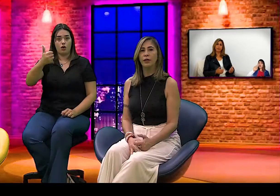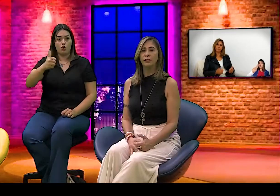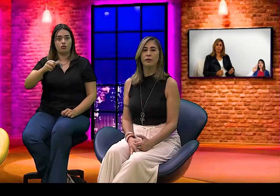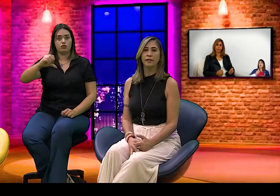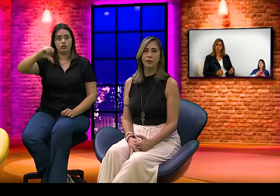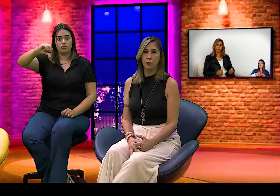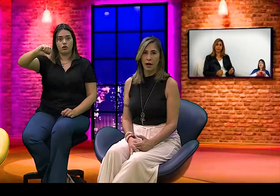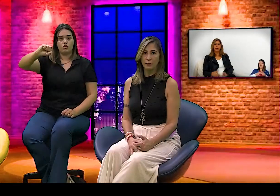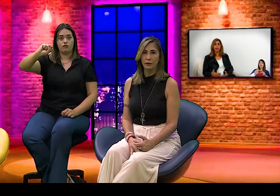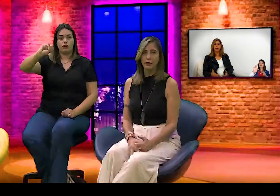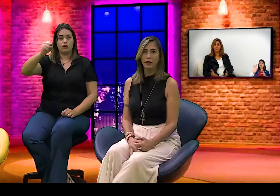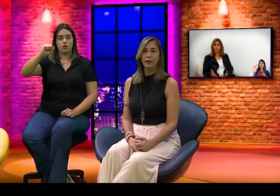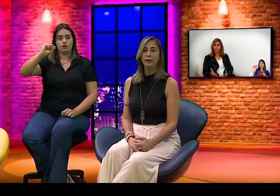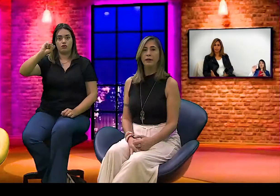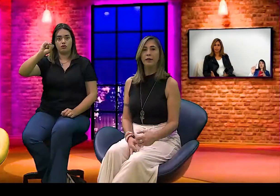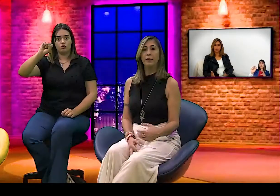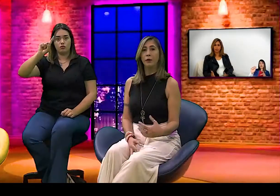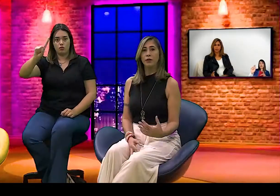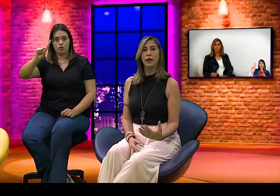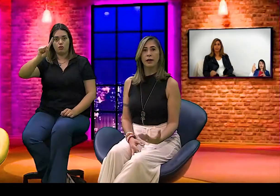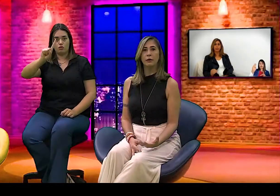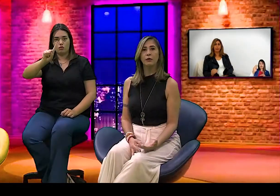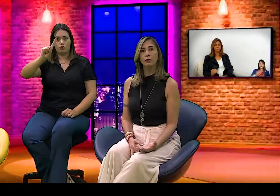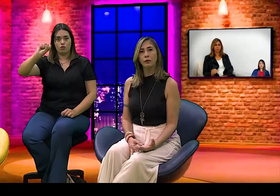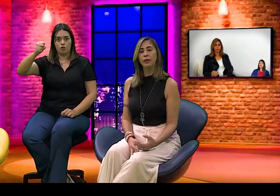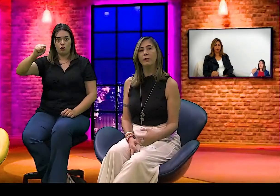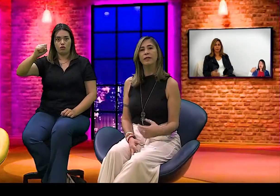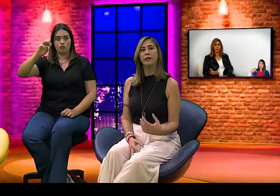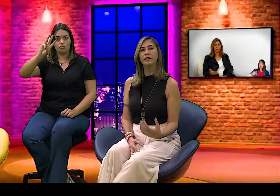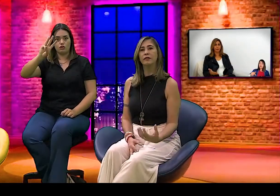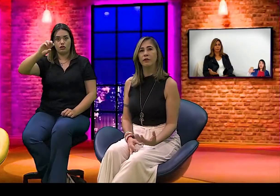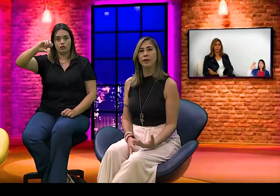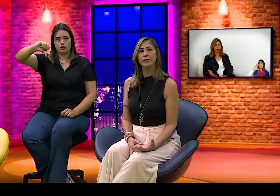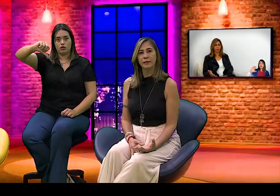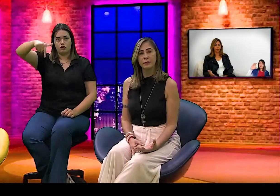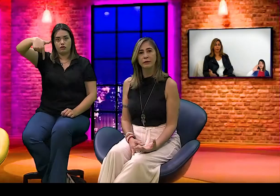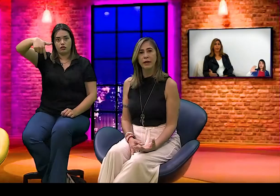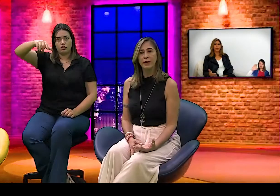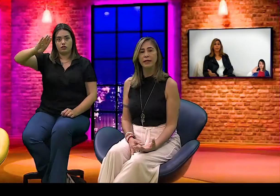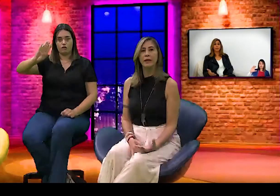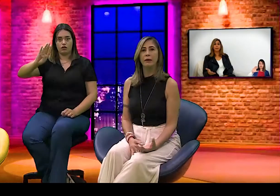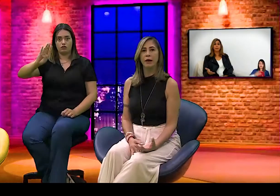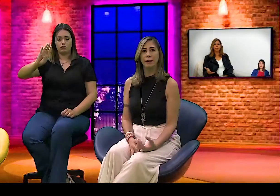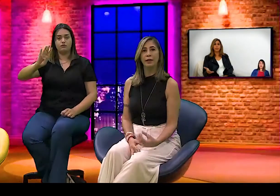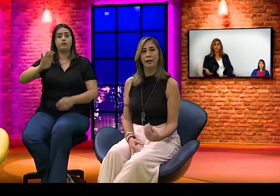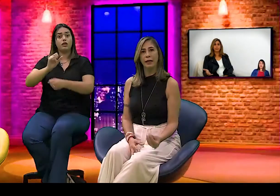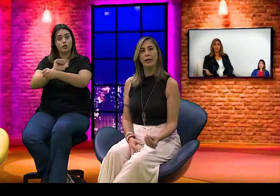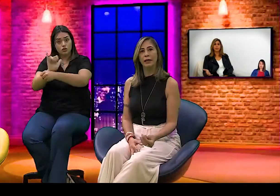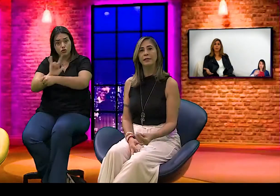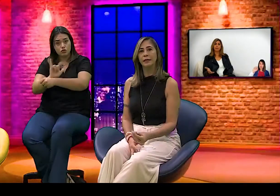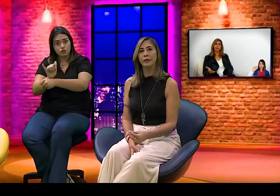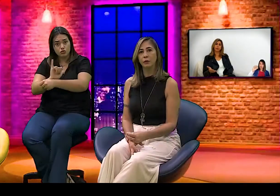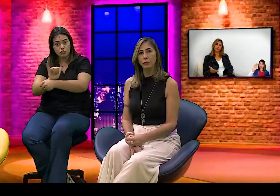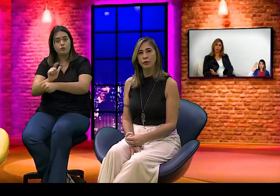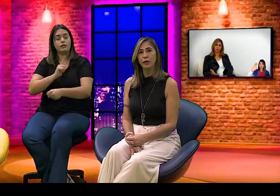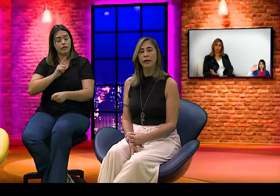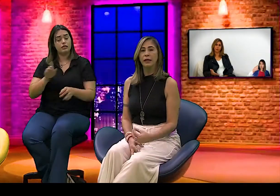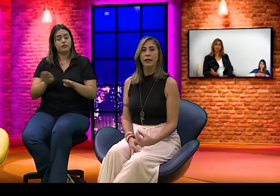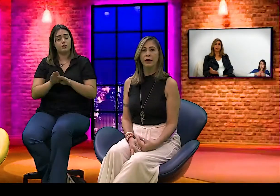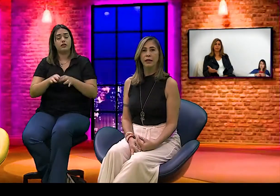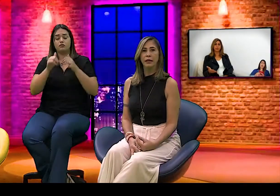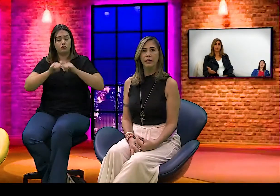18 3974, tem também o nosso canal no YouTube, que tem bastante informação, né, que é o canal da Clínica